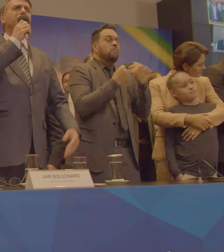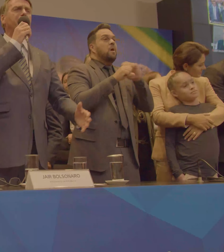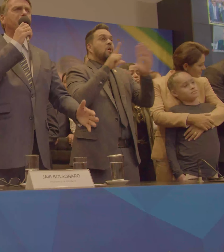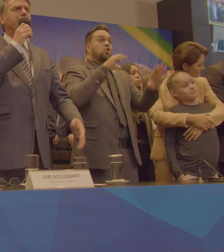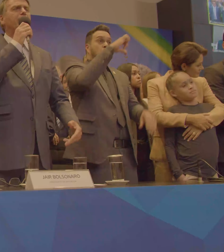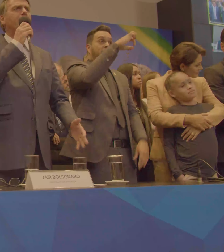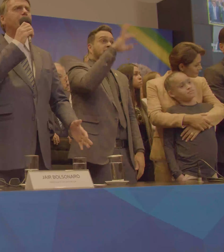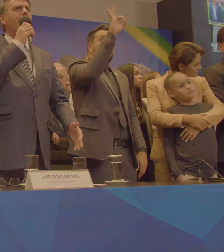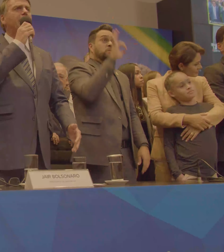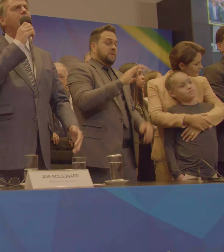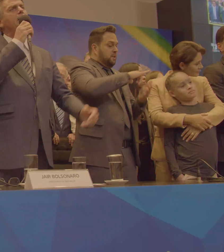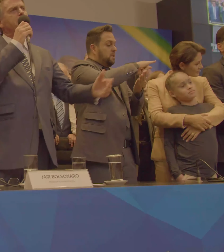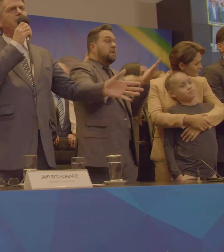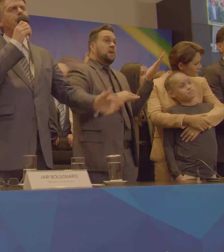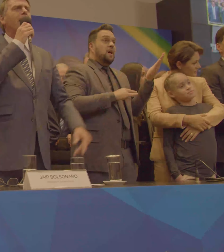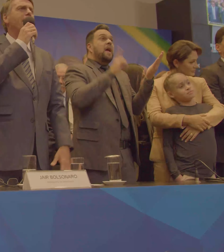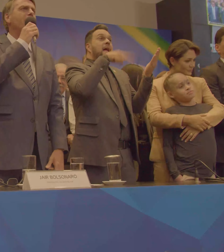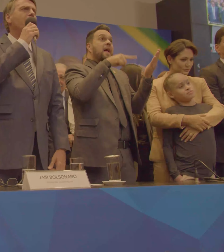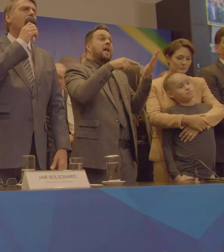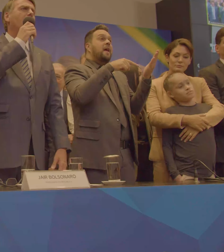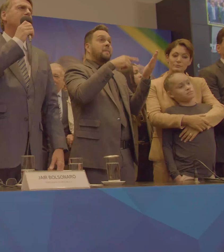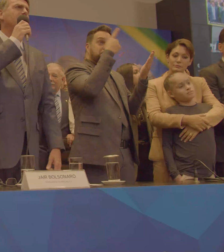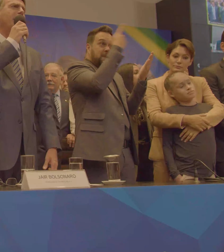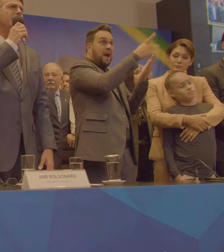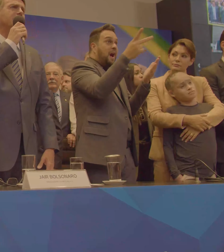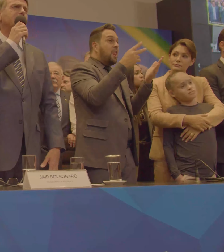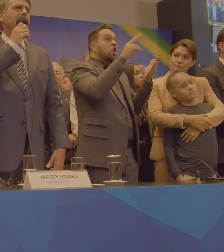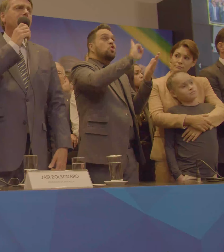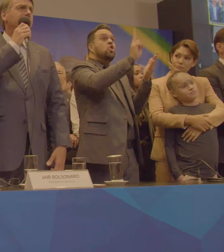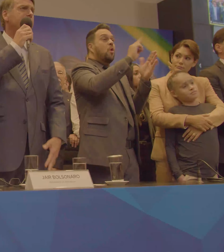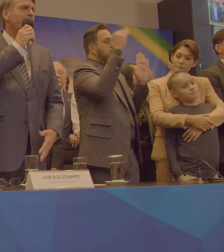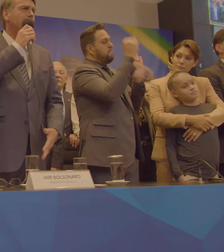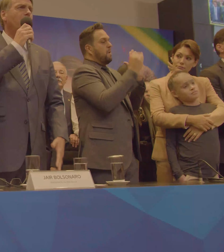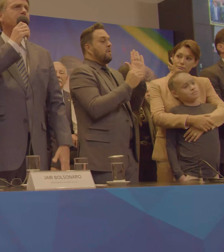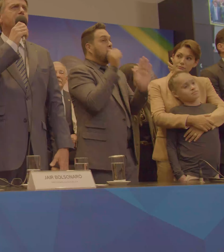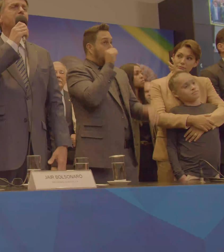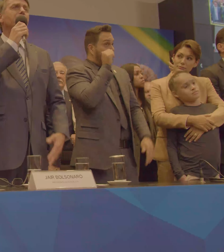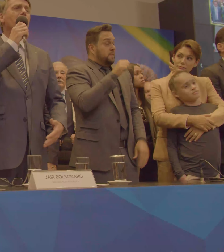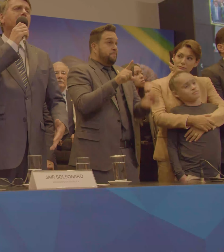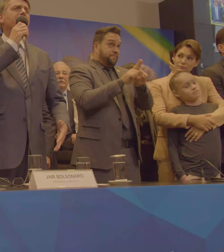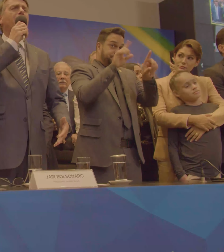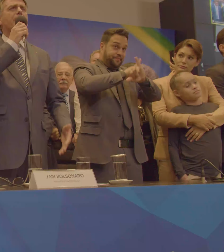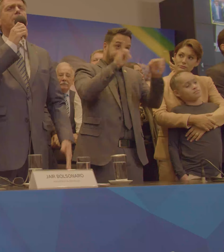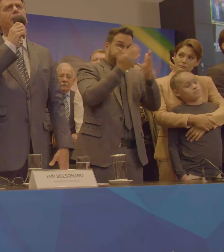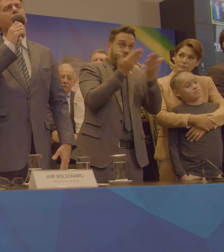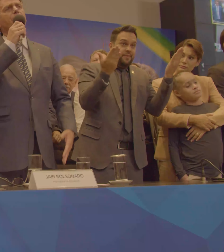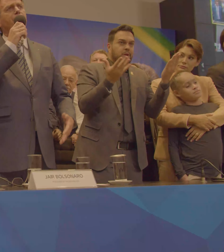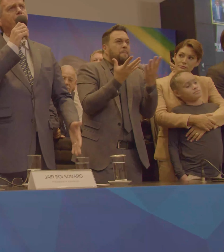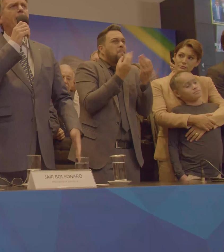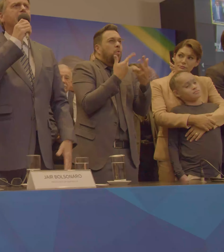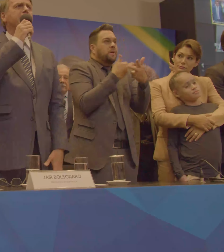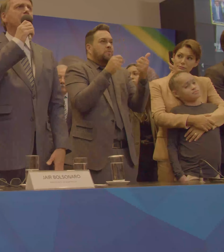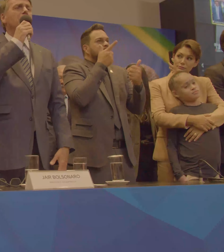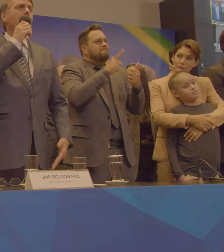90% dos títulos da reforma agrária, né, são para as mulheres. Dizer a todos que muitas realizações